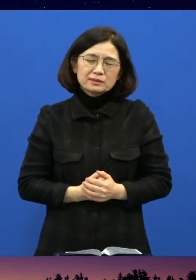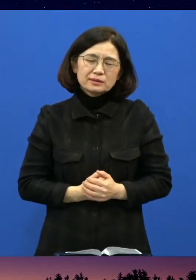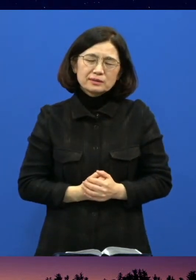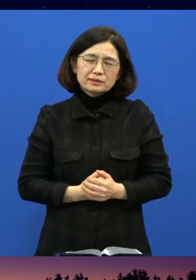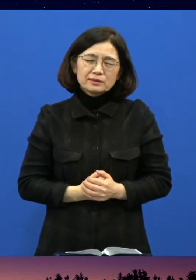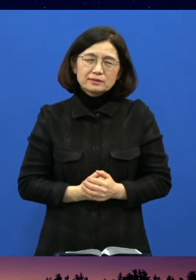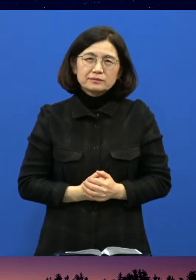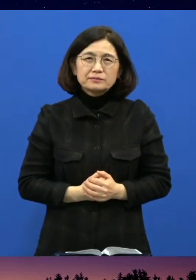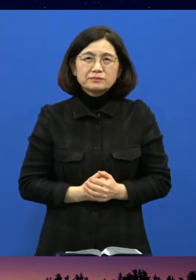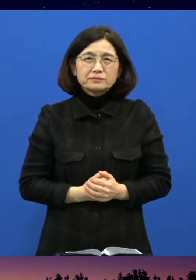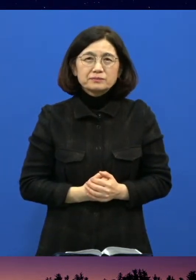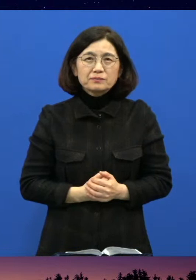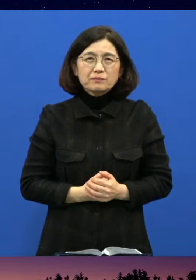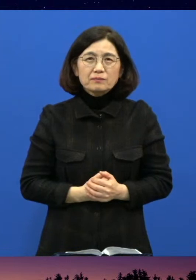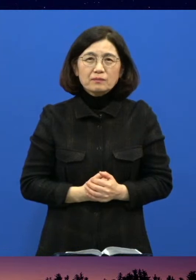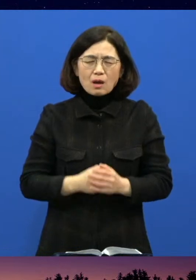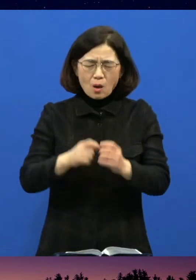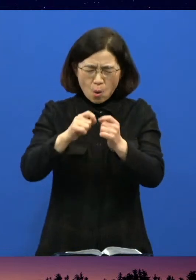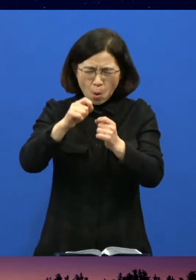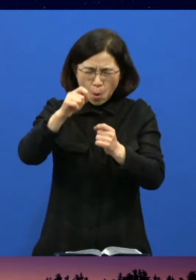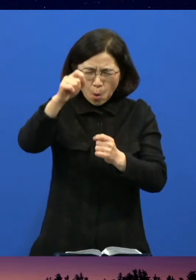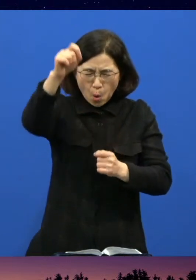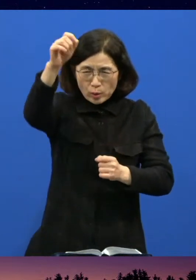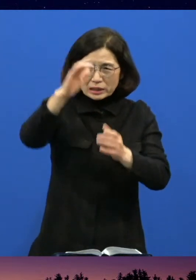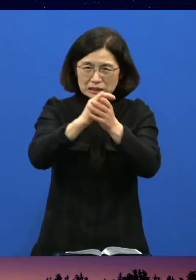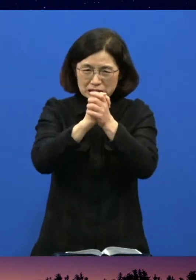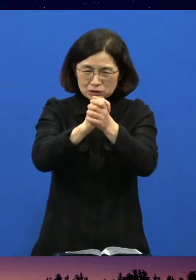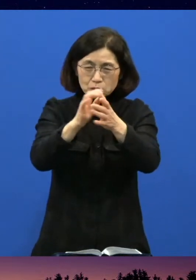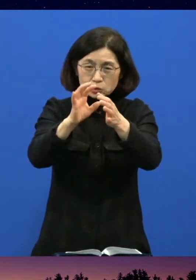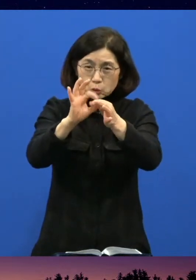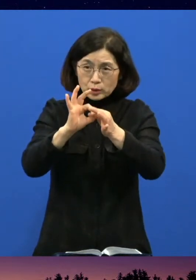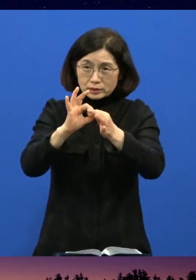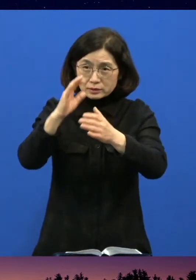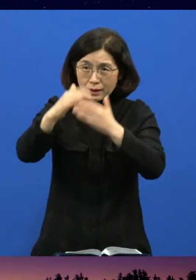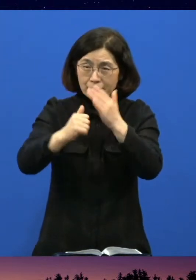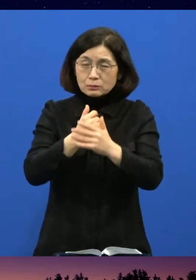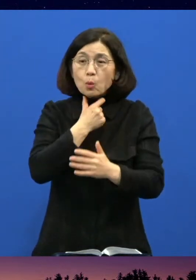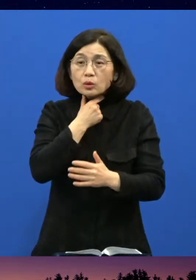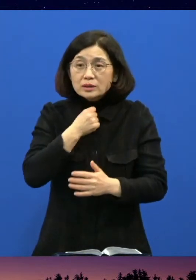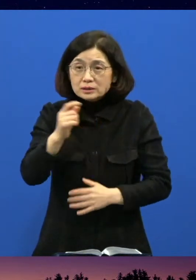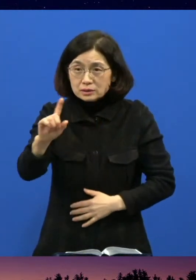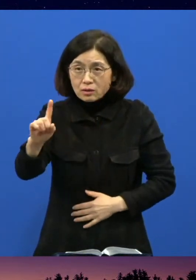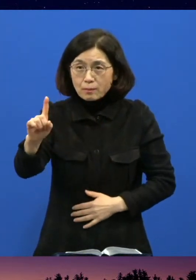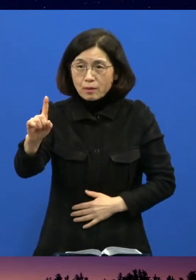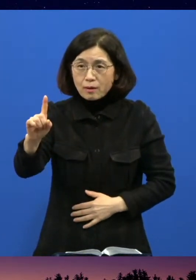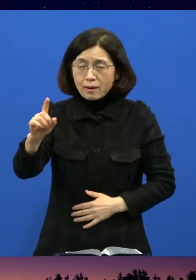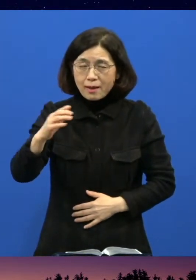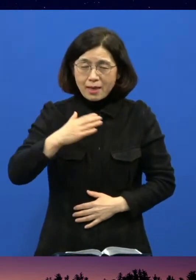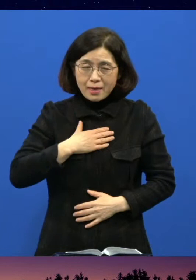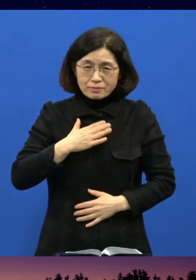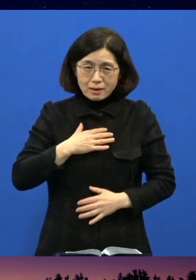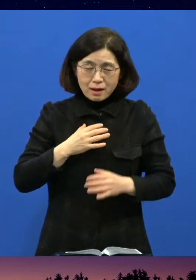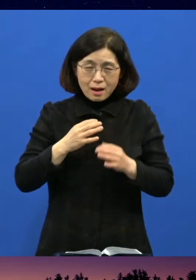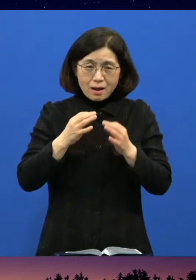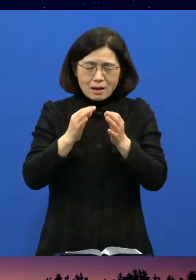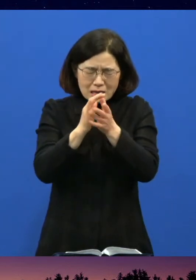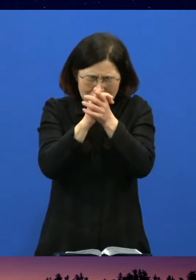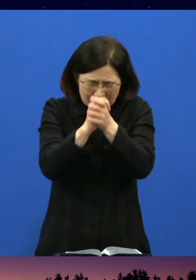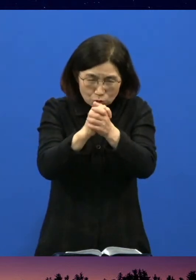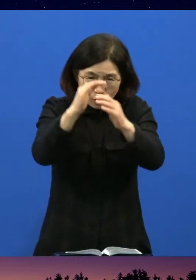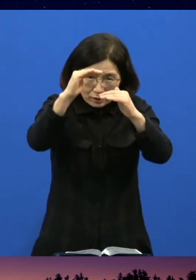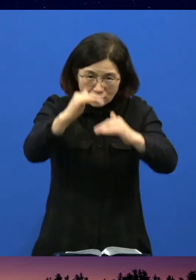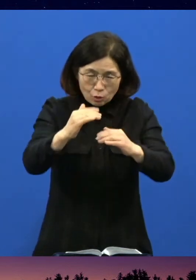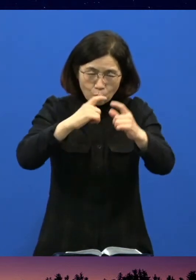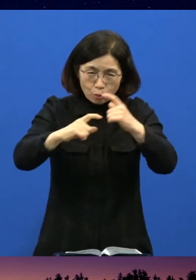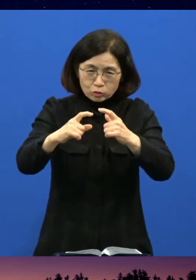여러분, 그렇게 오랜 기도를 통하여 하나님이 원하시는 것은 우리가 구한 정도가 아니라 그것보다 훨씬 더 풍성한